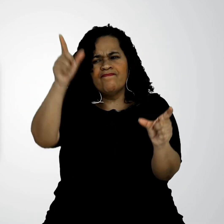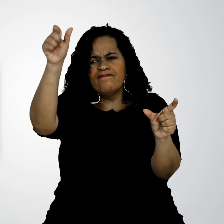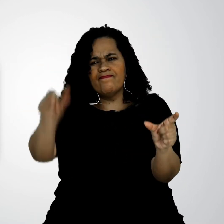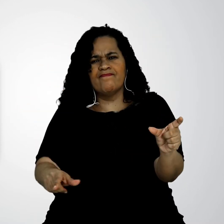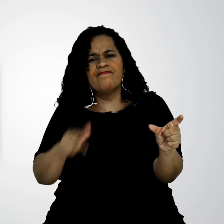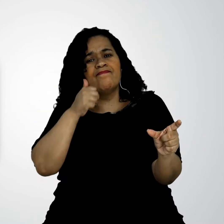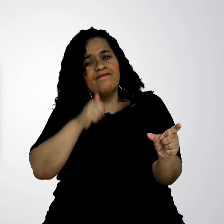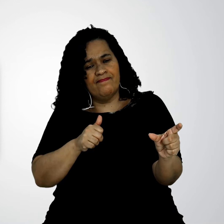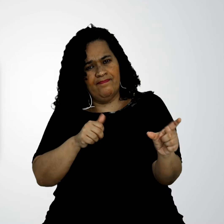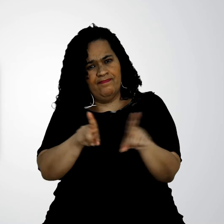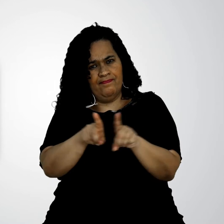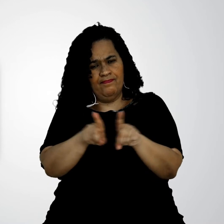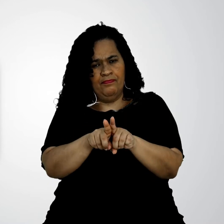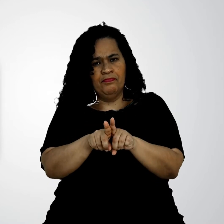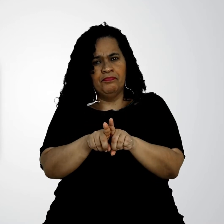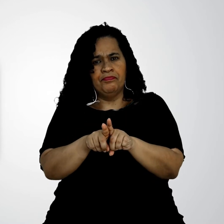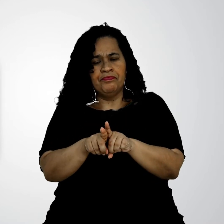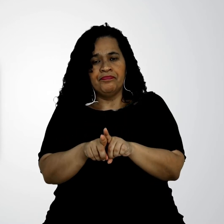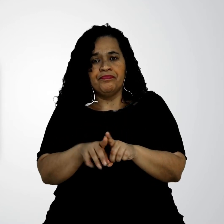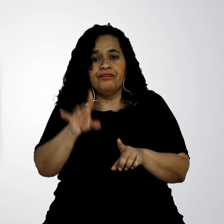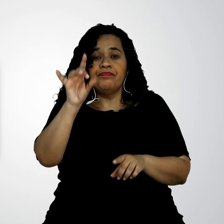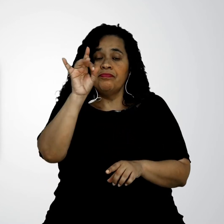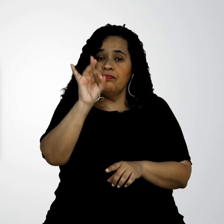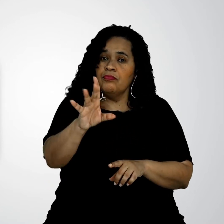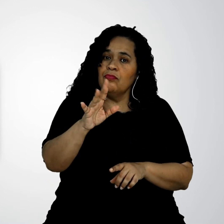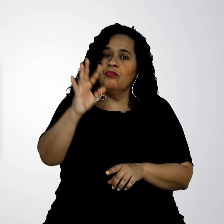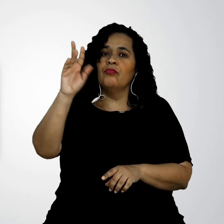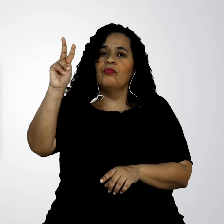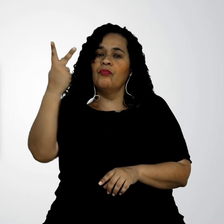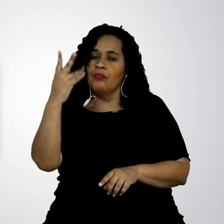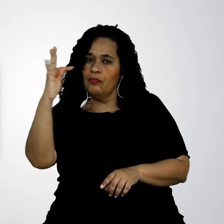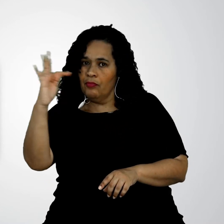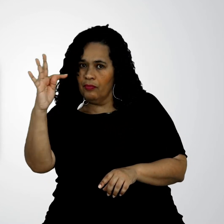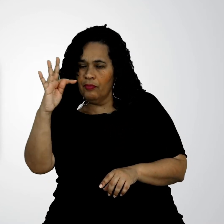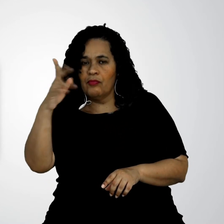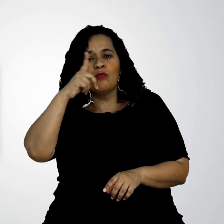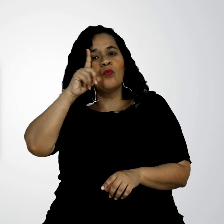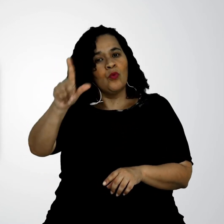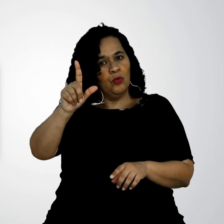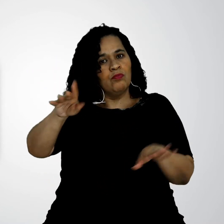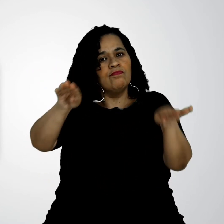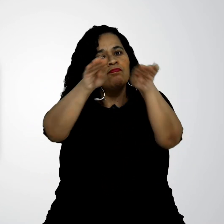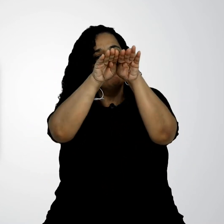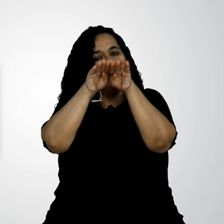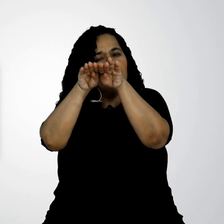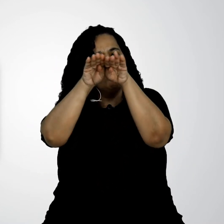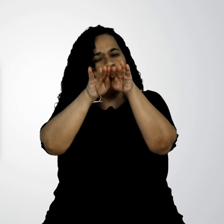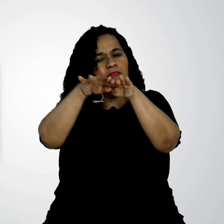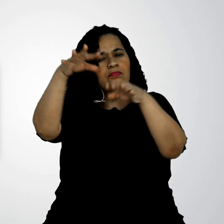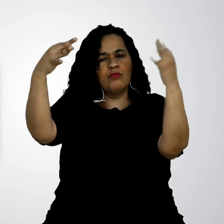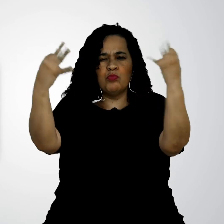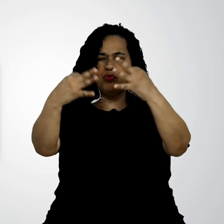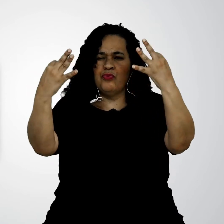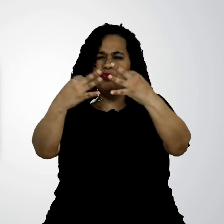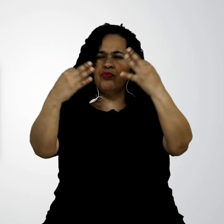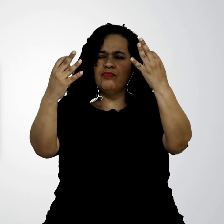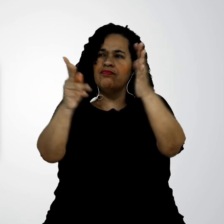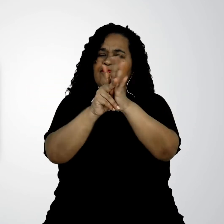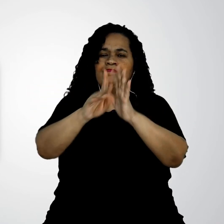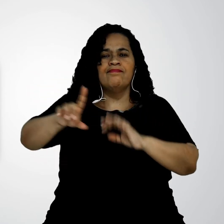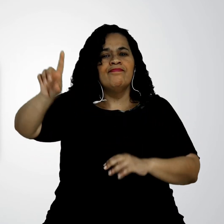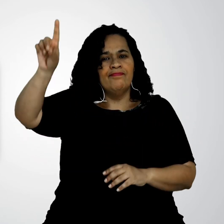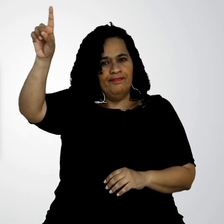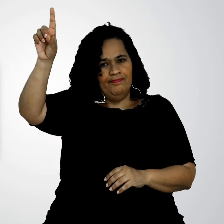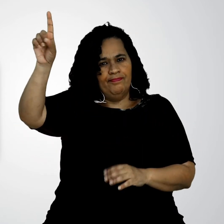nítido, de fato, que só uma relação hétero é capaz de cumprir esse propósito. Há um padrão estabelecido desde o começo, né? Há um padrão finalidade aqui,